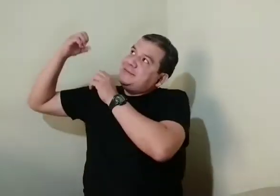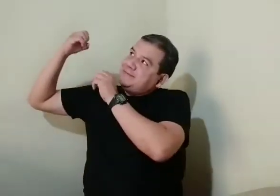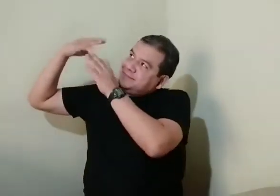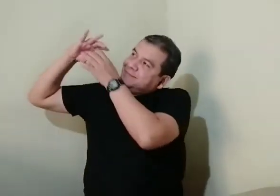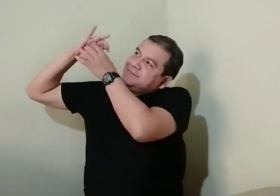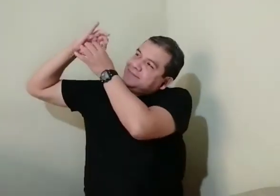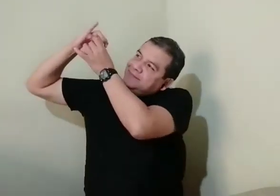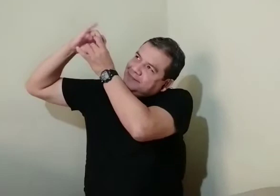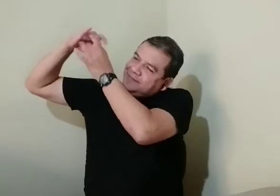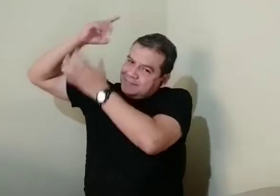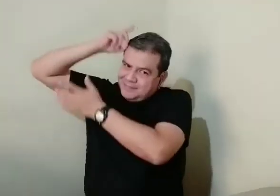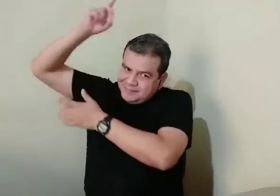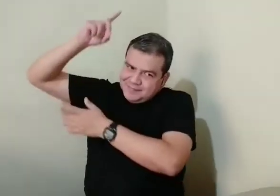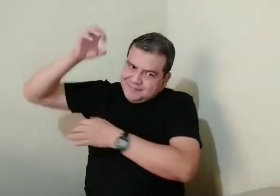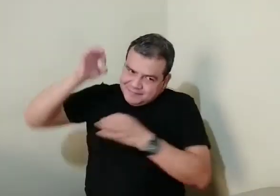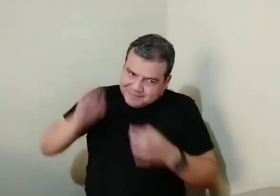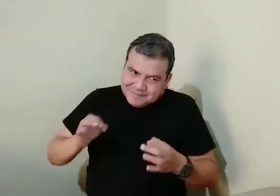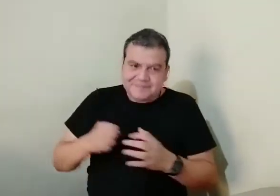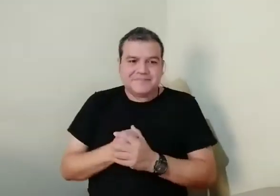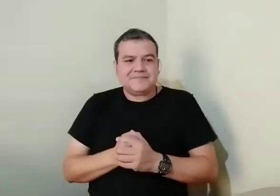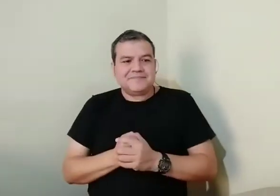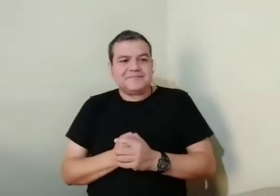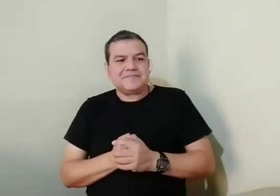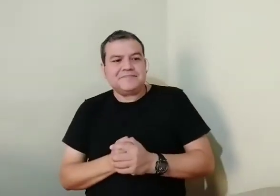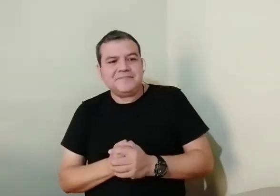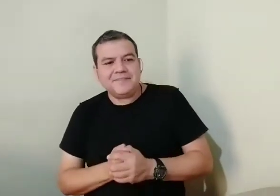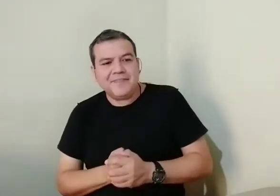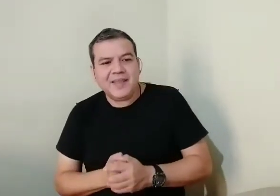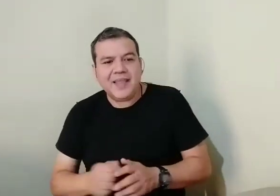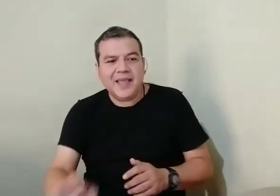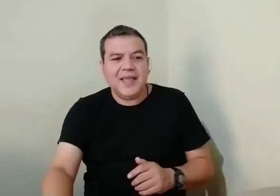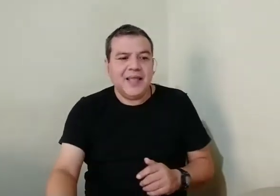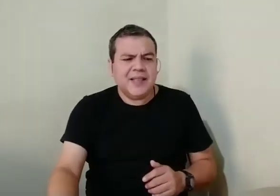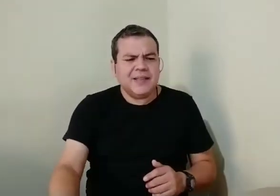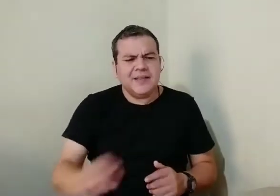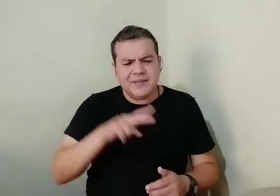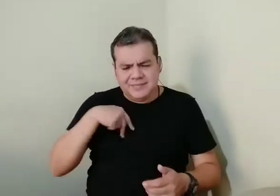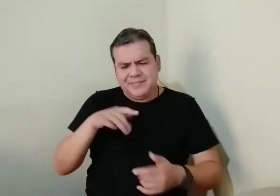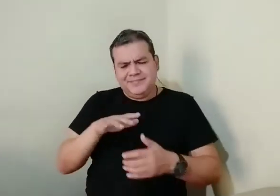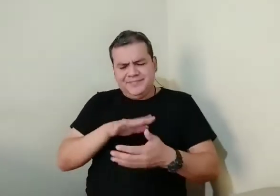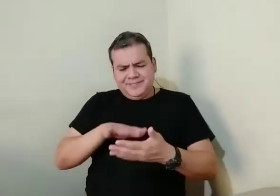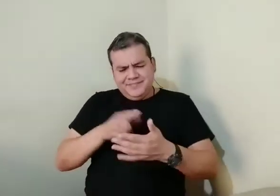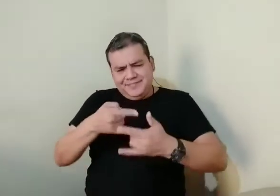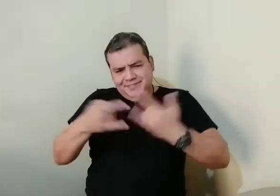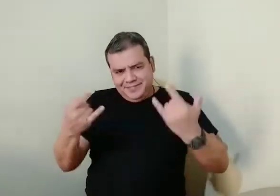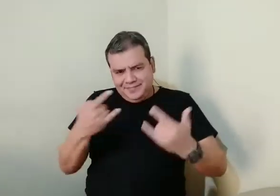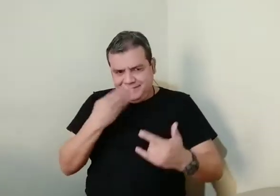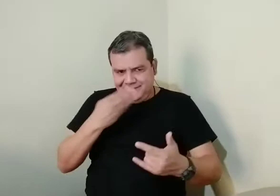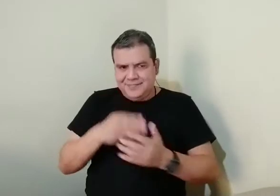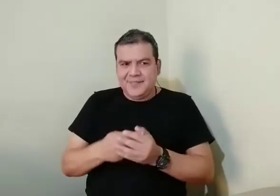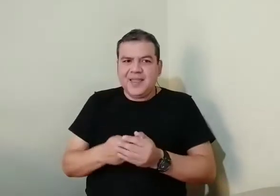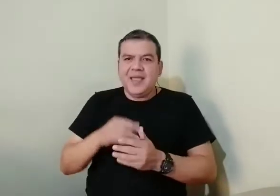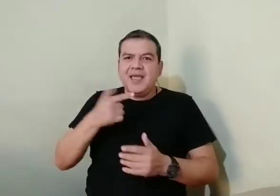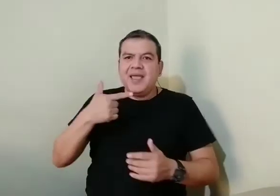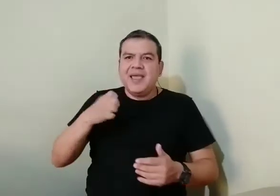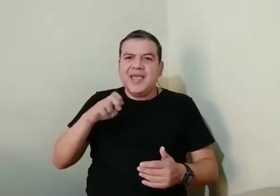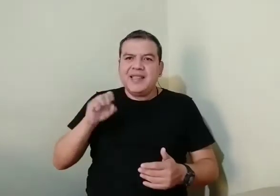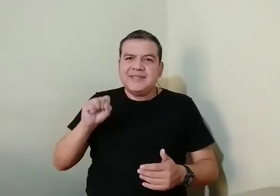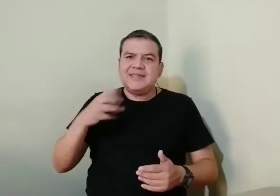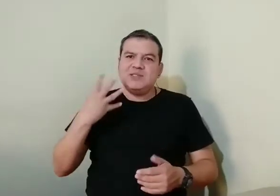Abel llevan sus ofrendas al Señor. Suponemos que fue en el hogar en donde